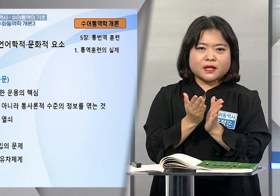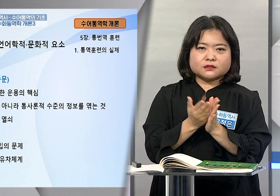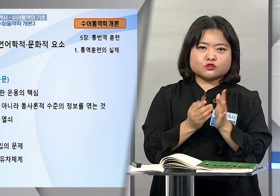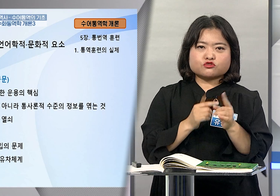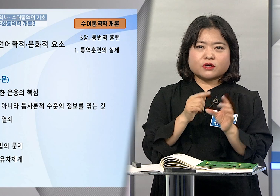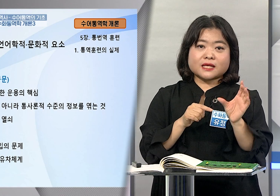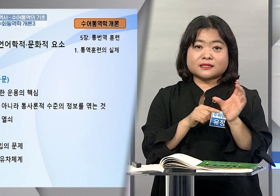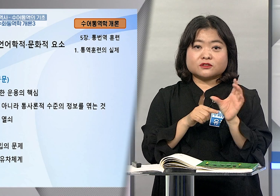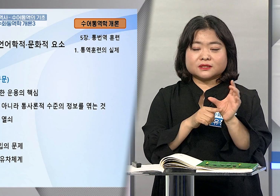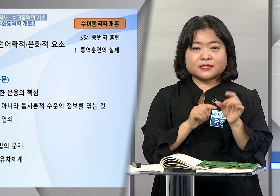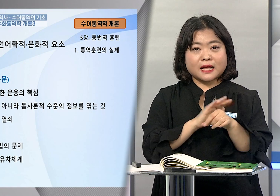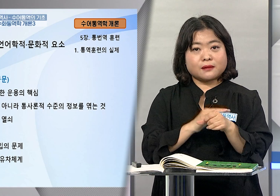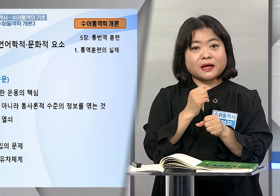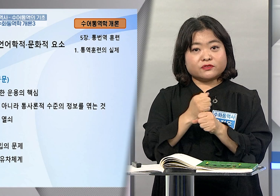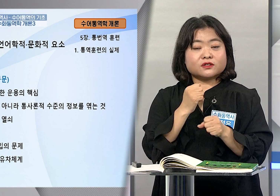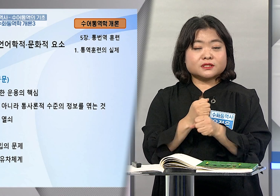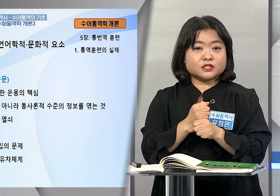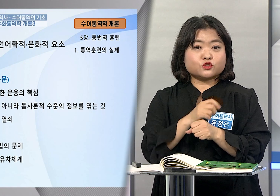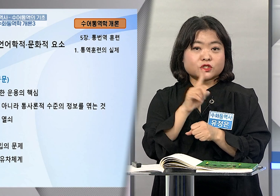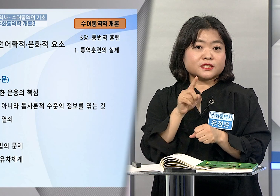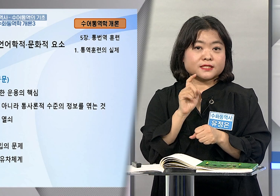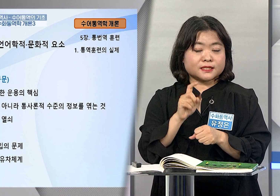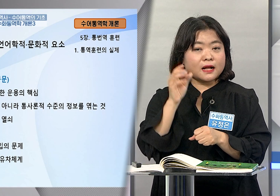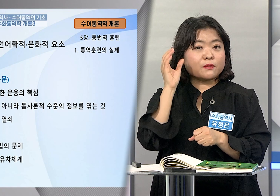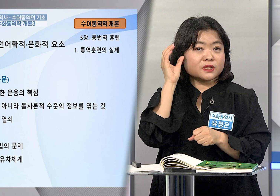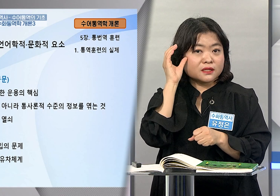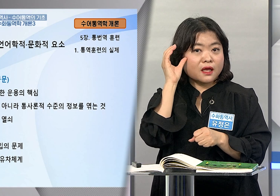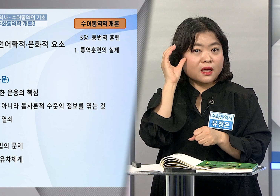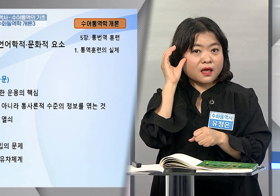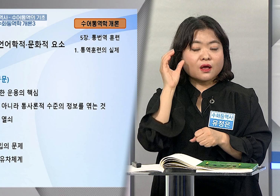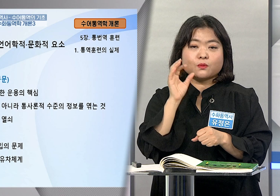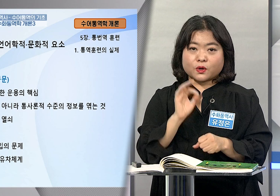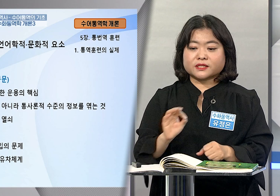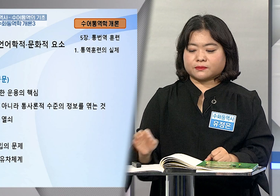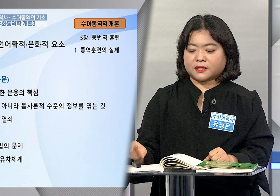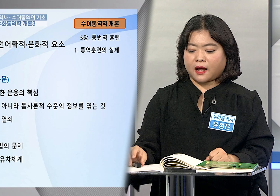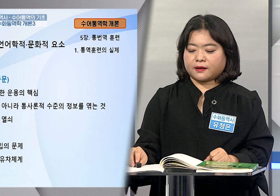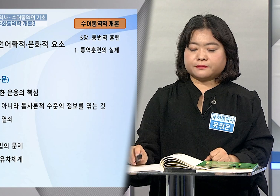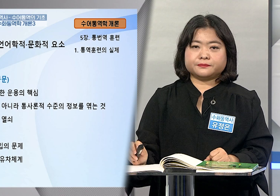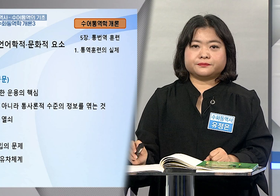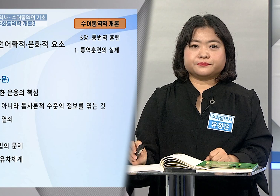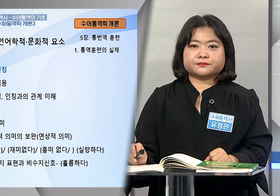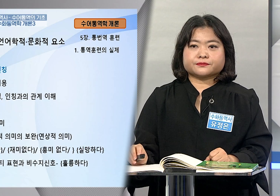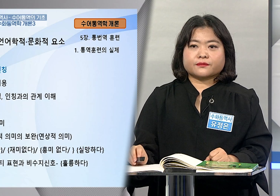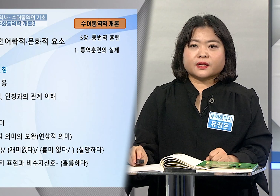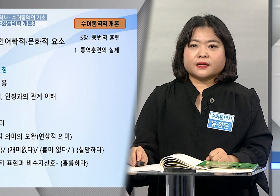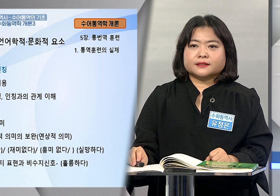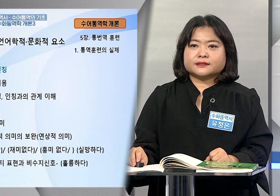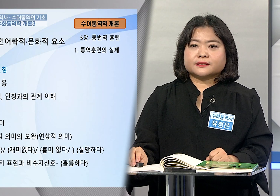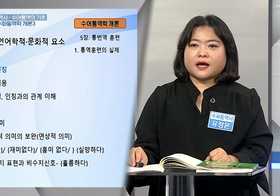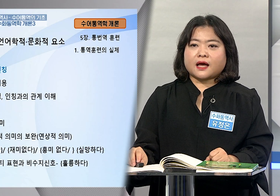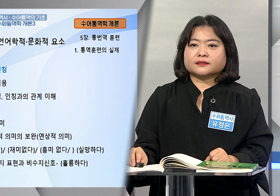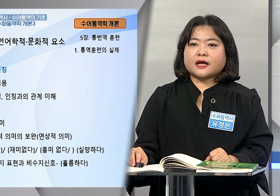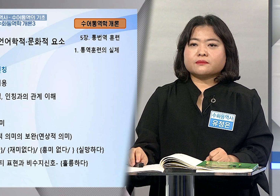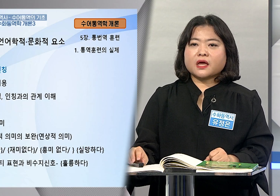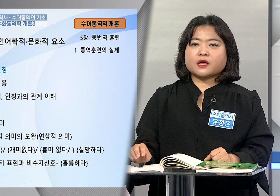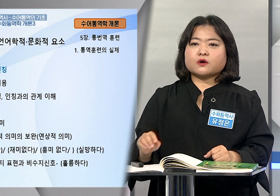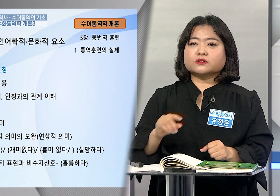알맞는 수어 사전들이 잘 만들어질 수 있을지를 한번 기대해 보겠습니다. 자, 그다음에